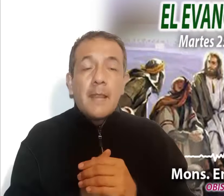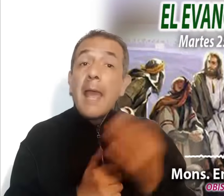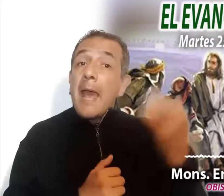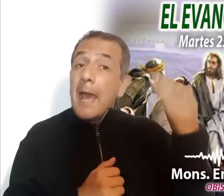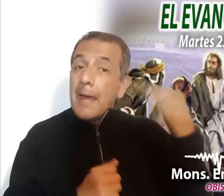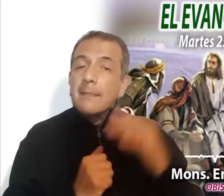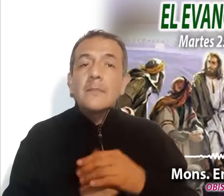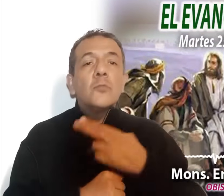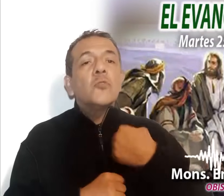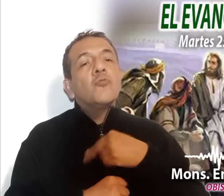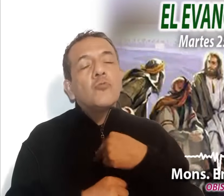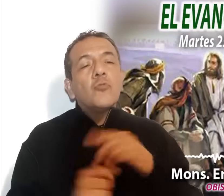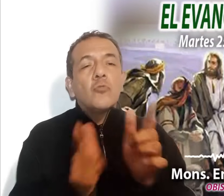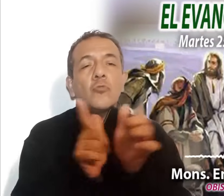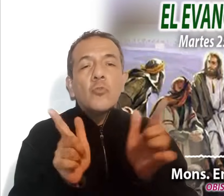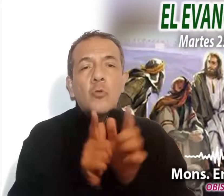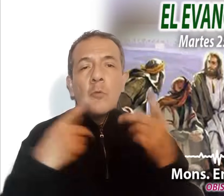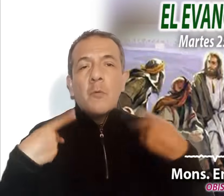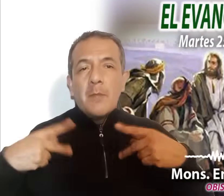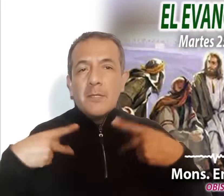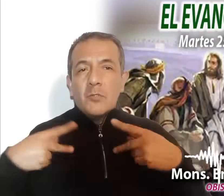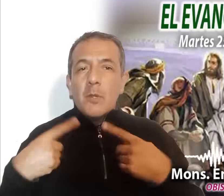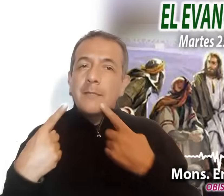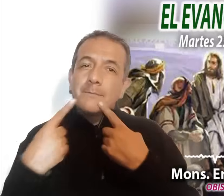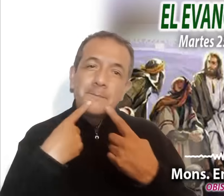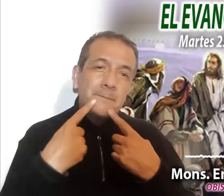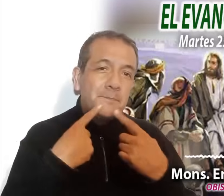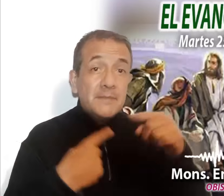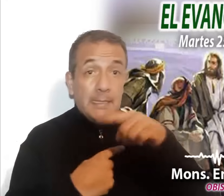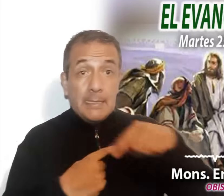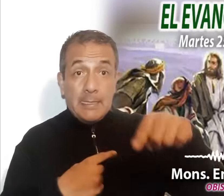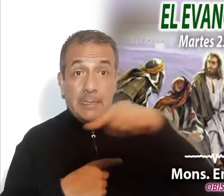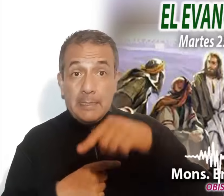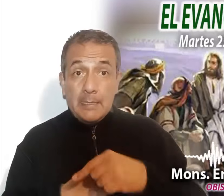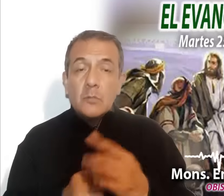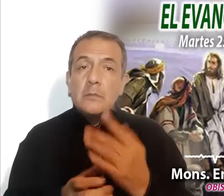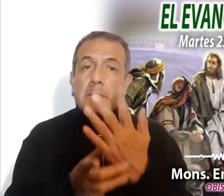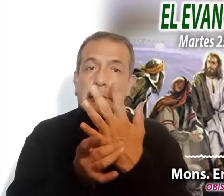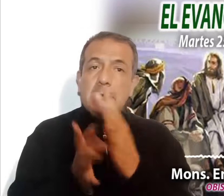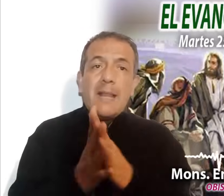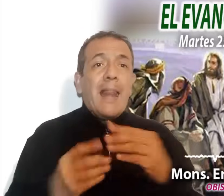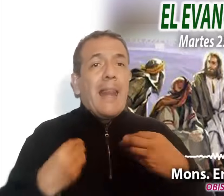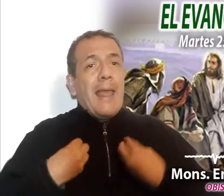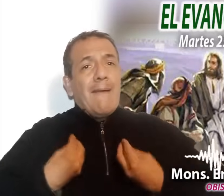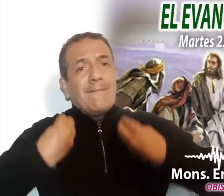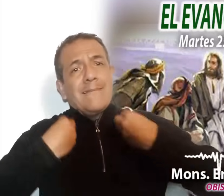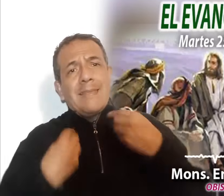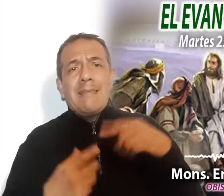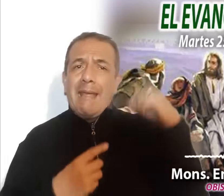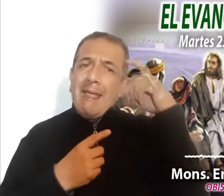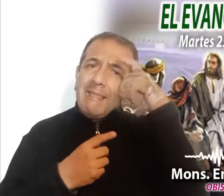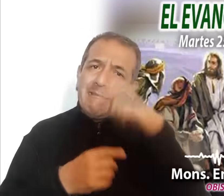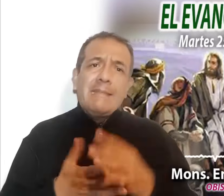una conversación con un grupo de personas que decían cómo la vida es cada día más difícil.